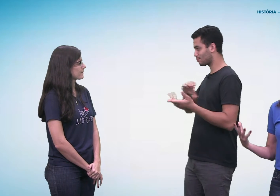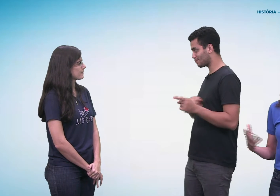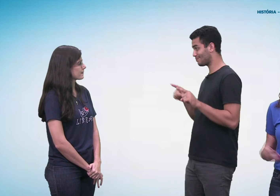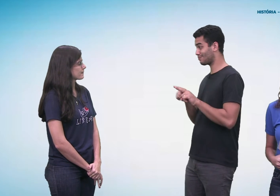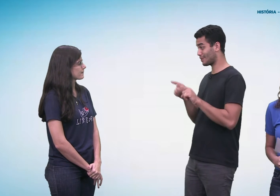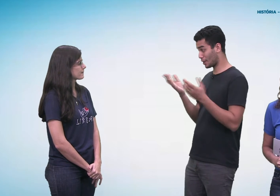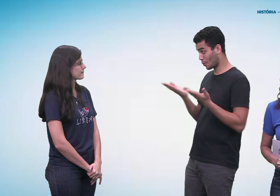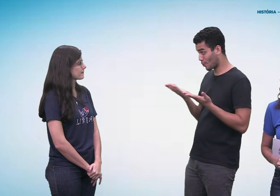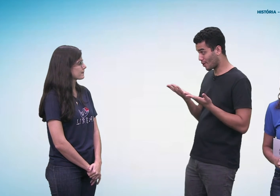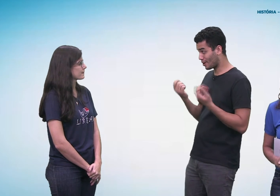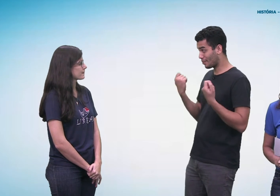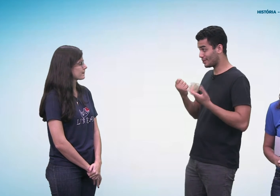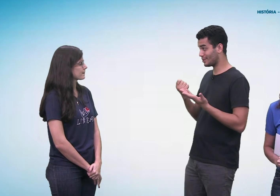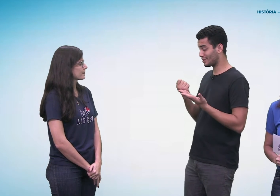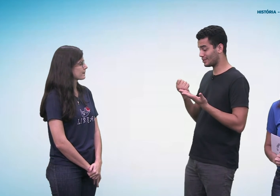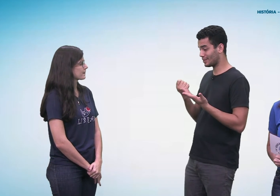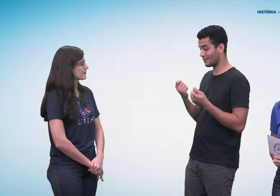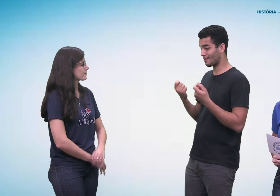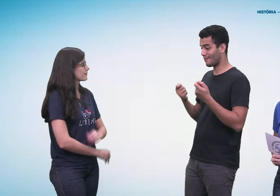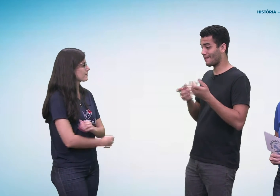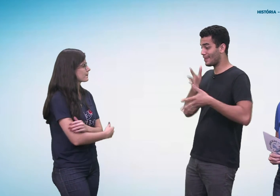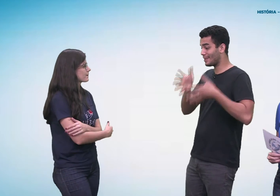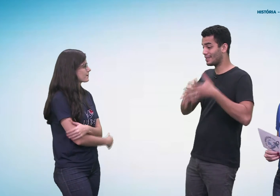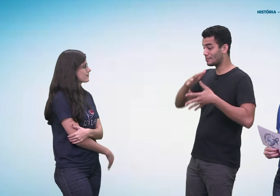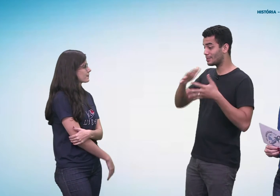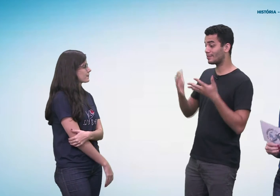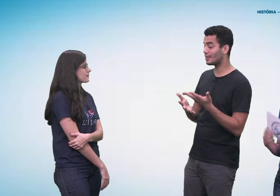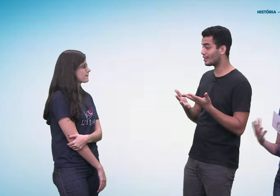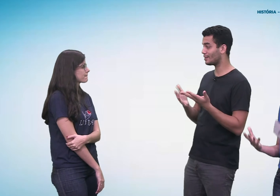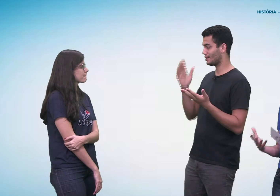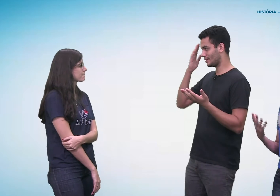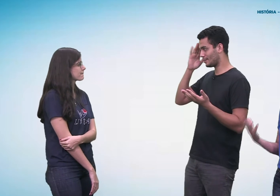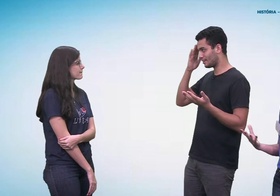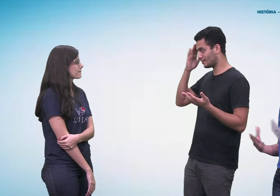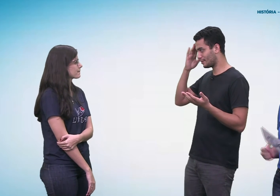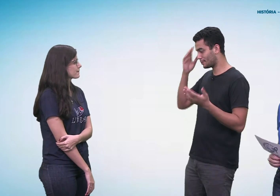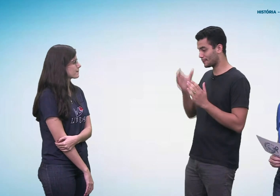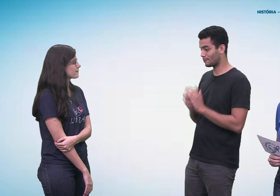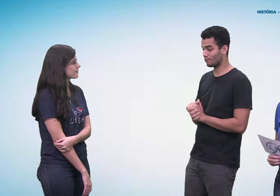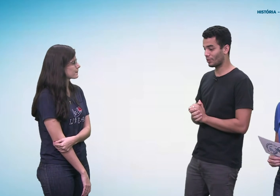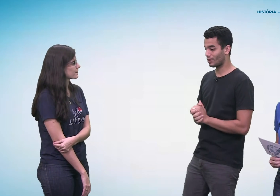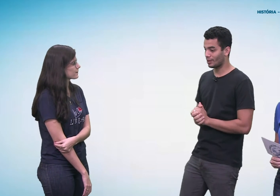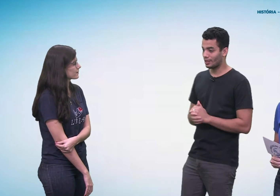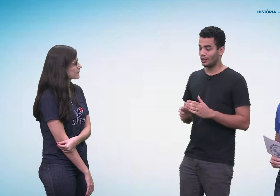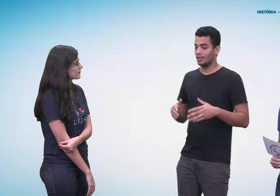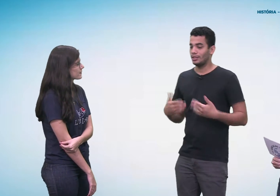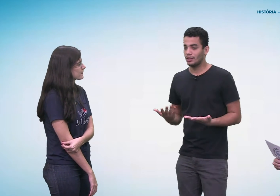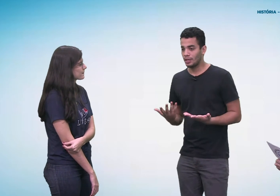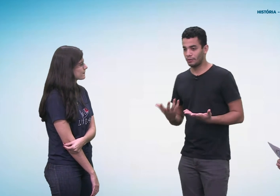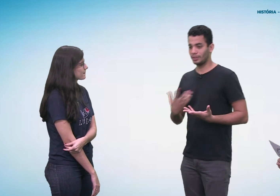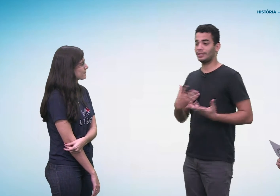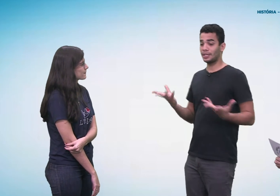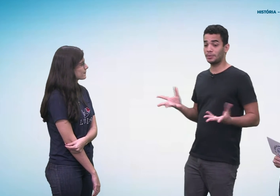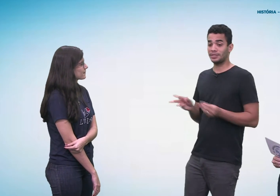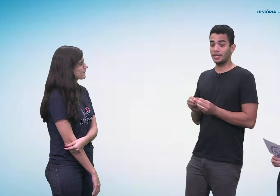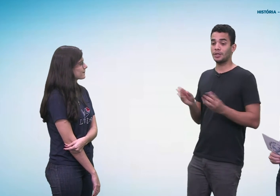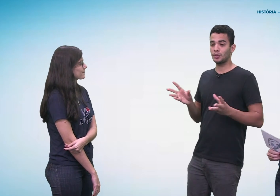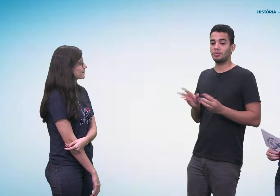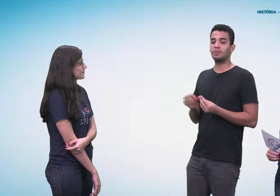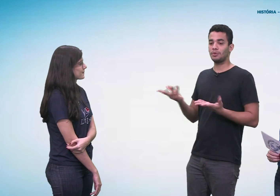nessa comunicação? Então, espero que você fale um pouquinho para a gente dessa formação. Eu vou tentar, resumir porque